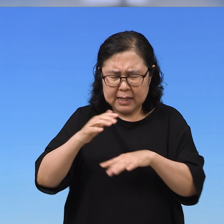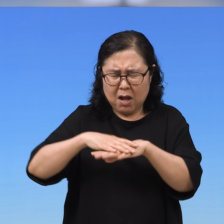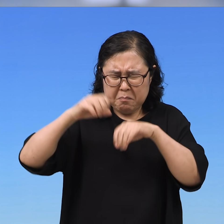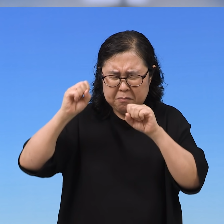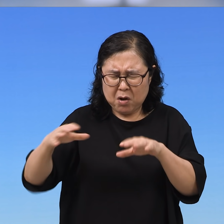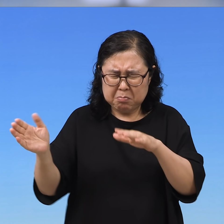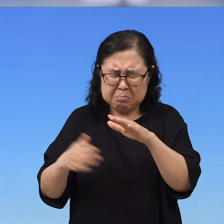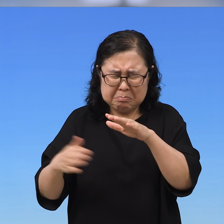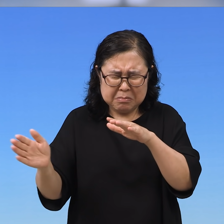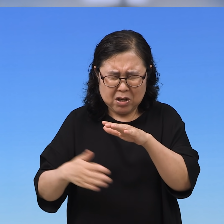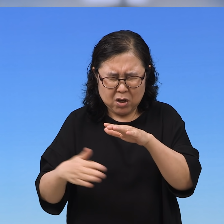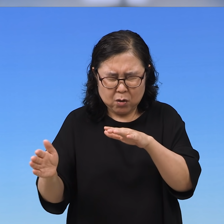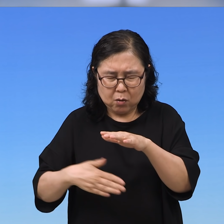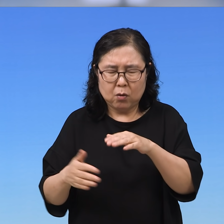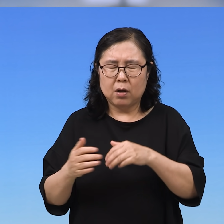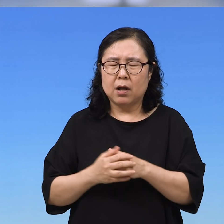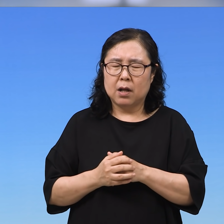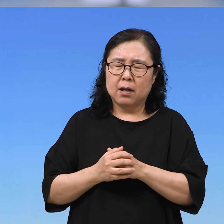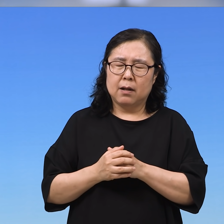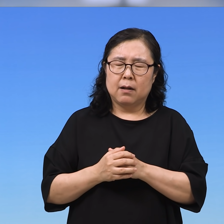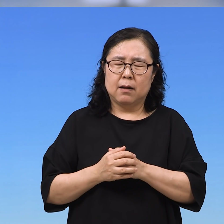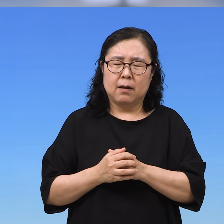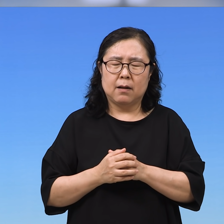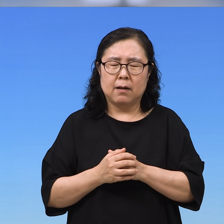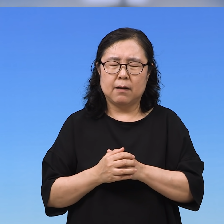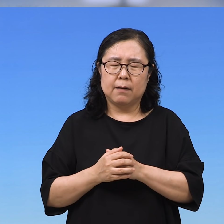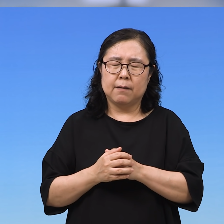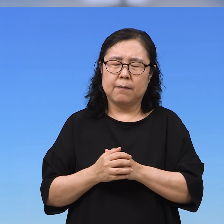날마다 허무고 공허함이고,